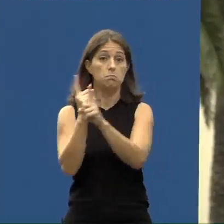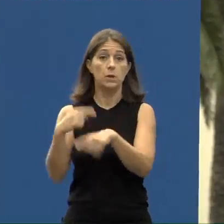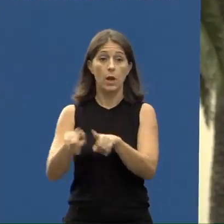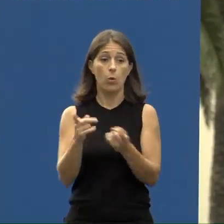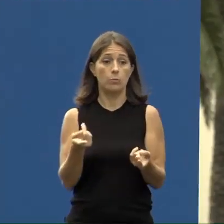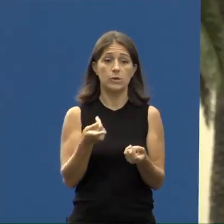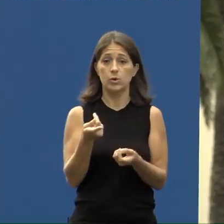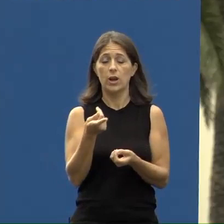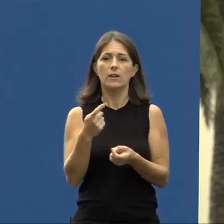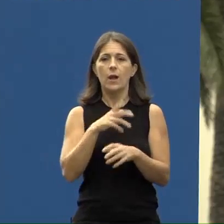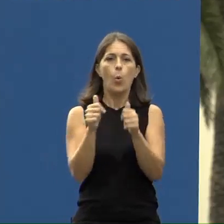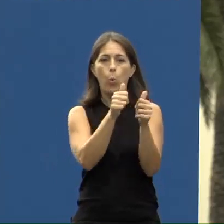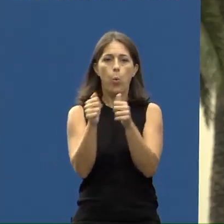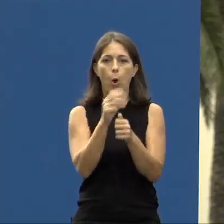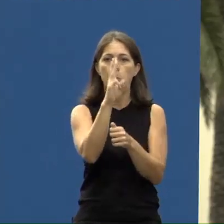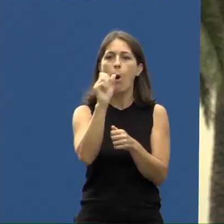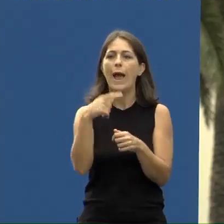Pokémon Go, verdade? Buscando